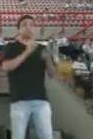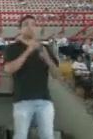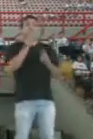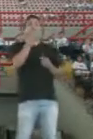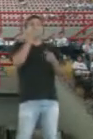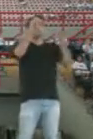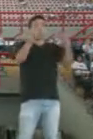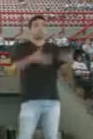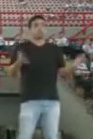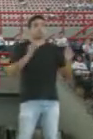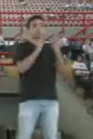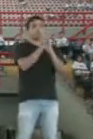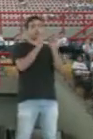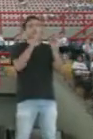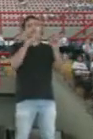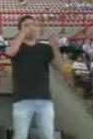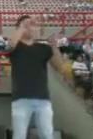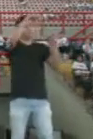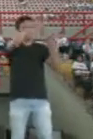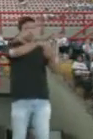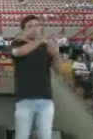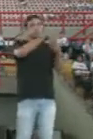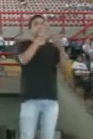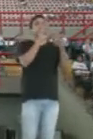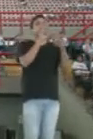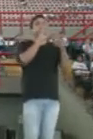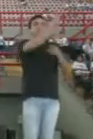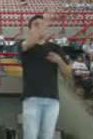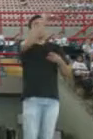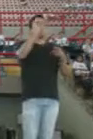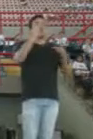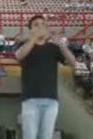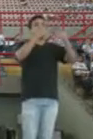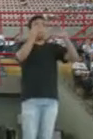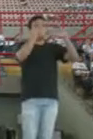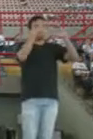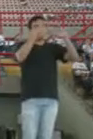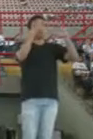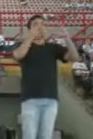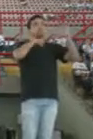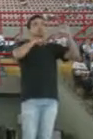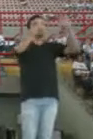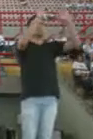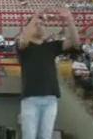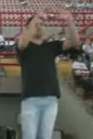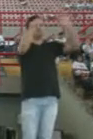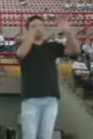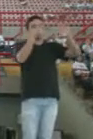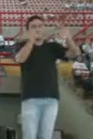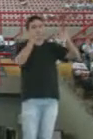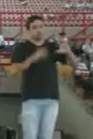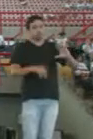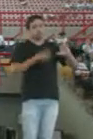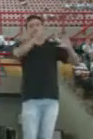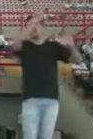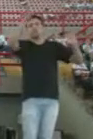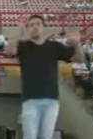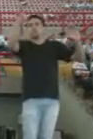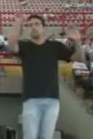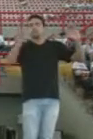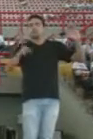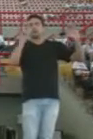gente tem hoje é a internet, com seus sites. Você abre o seu e-mail, tem um monte de informações ao mesmo tempo,